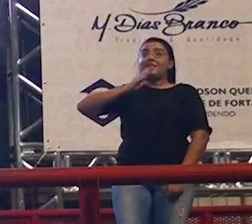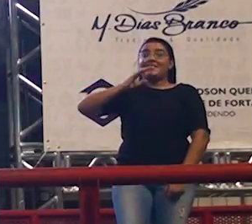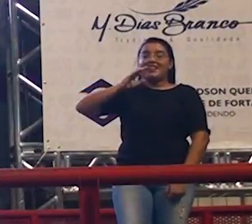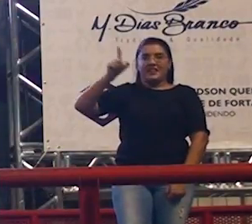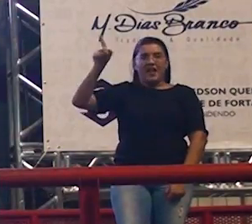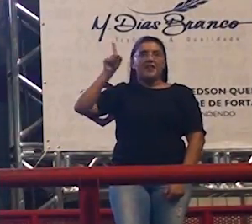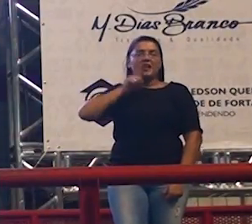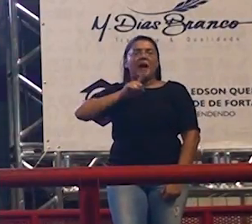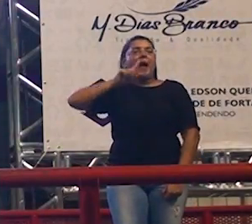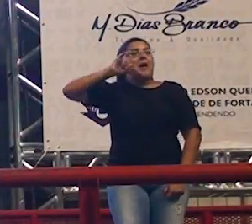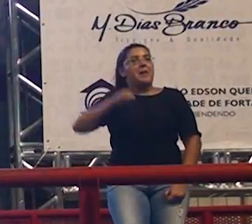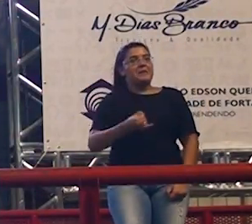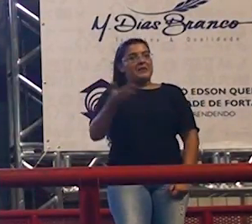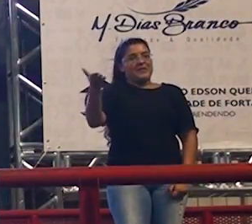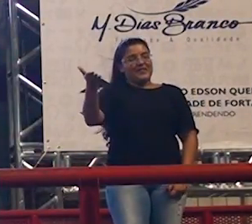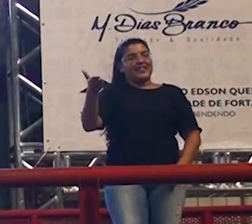Aproveite.